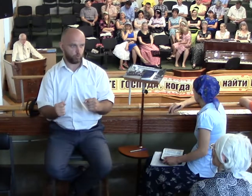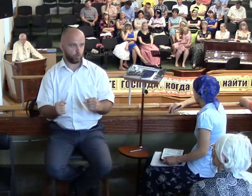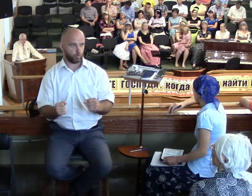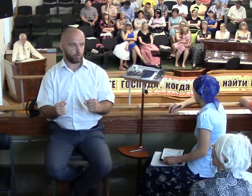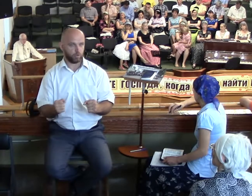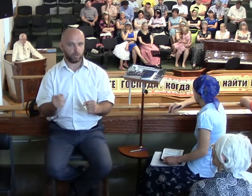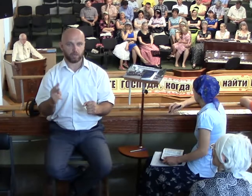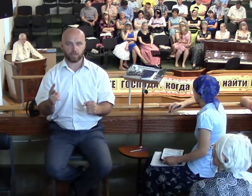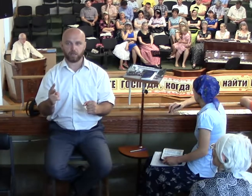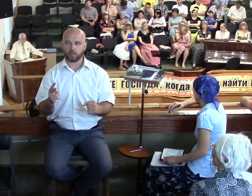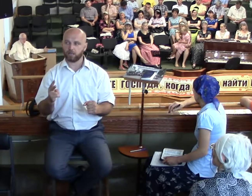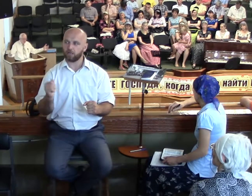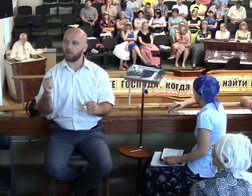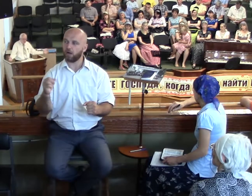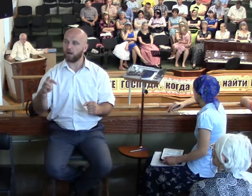КамАЗ украли.